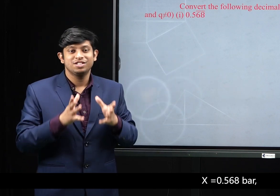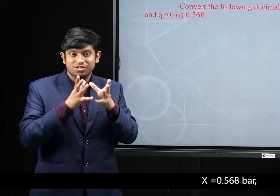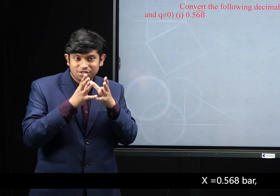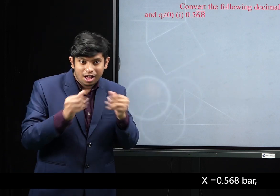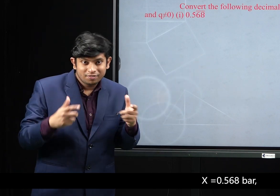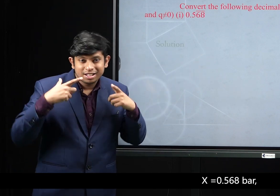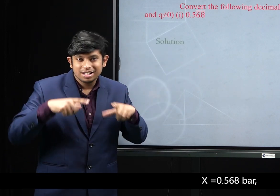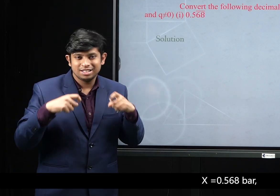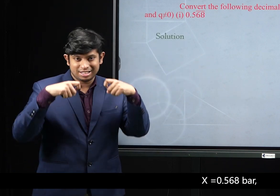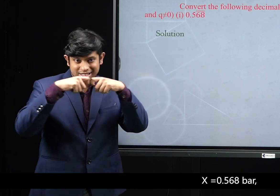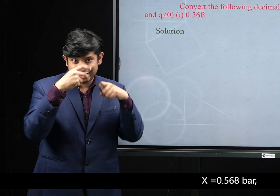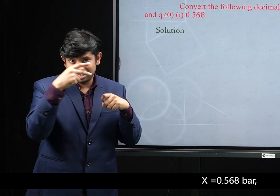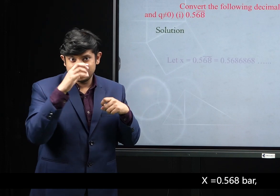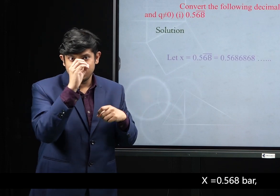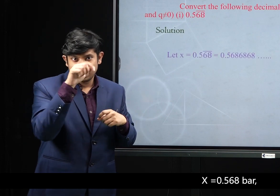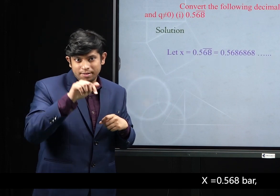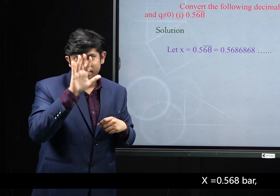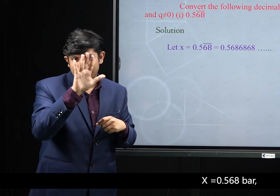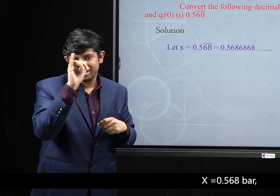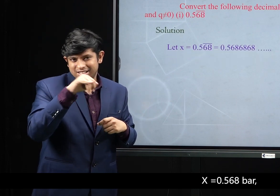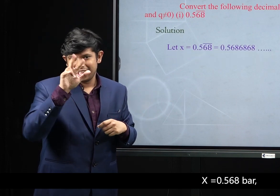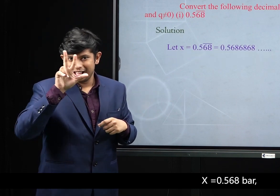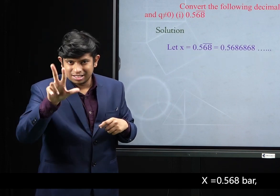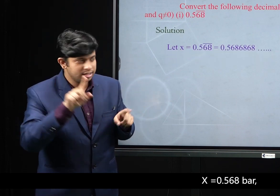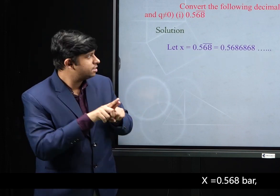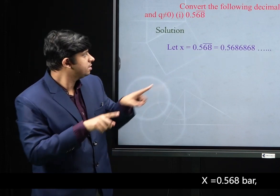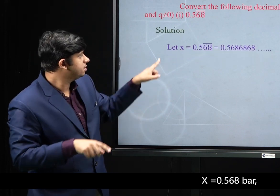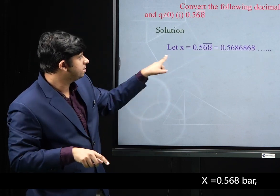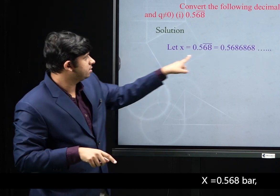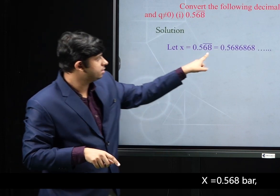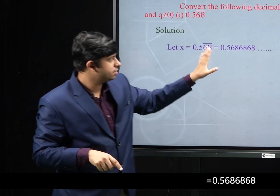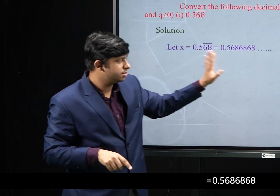x = 0.568 =